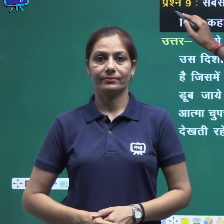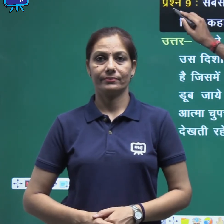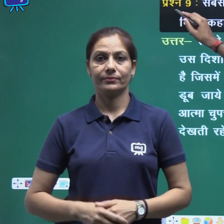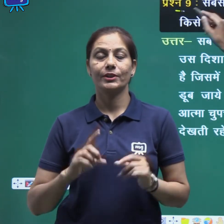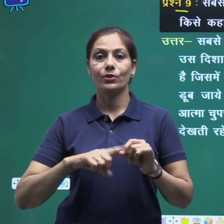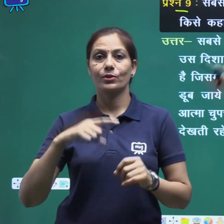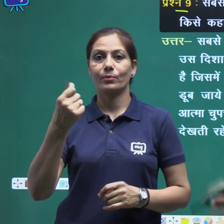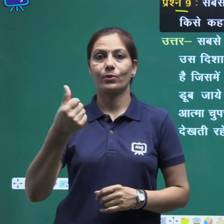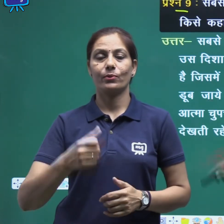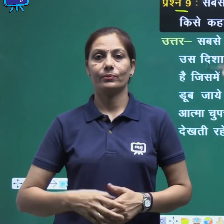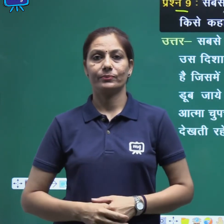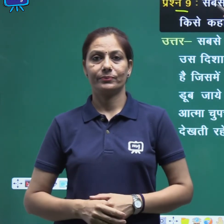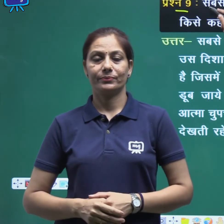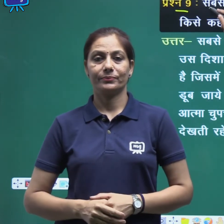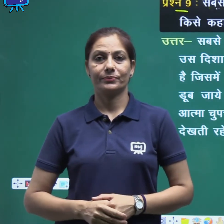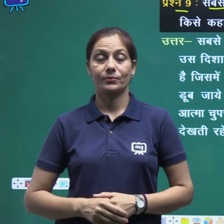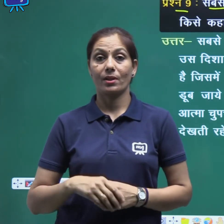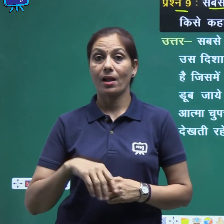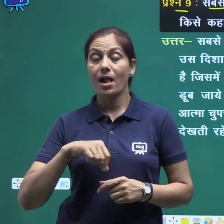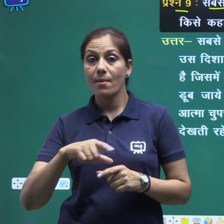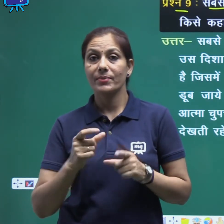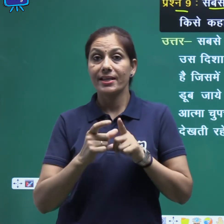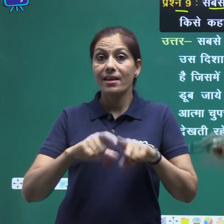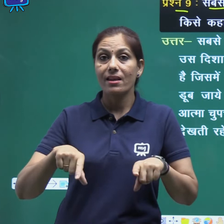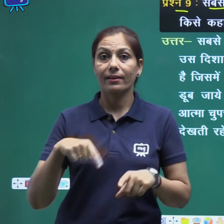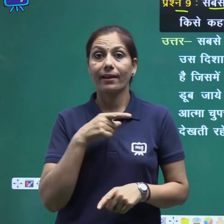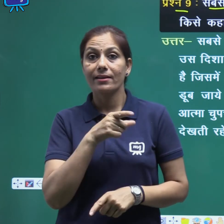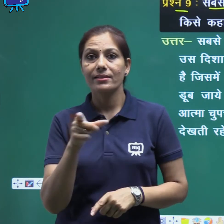प्रश्न 9, सबसे खतरनाक दिशा